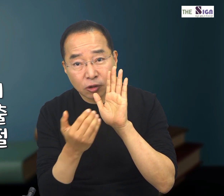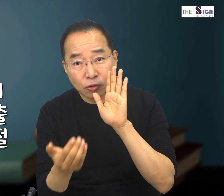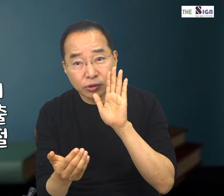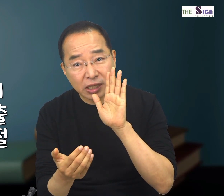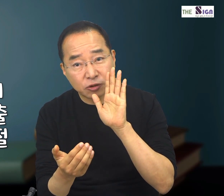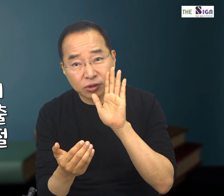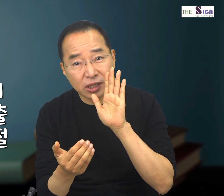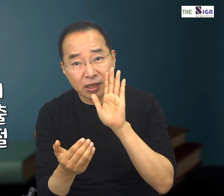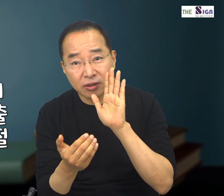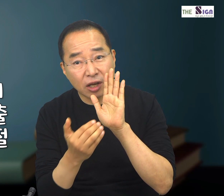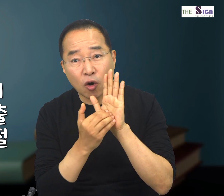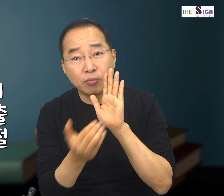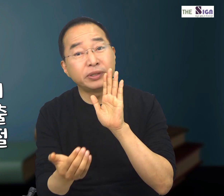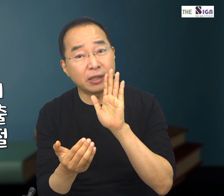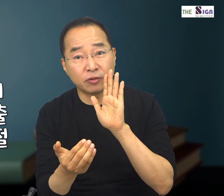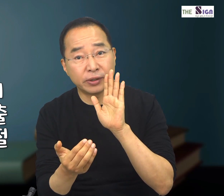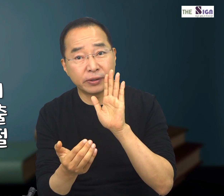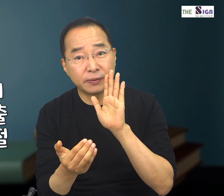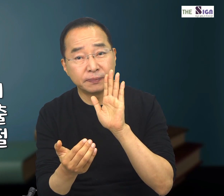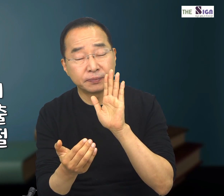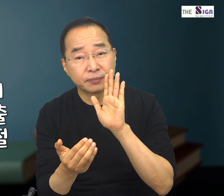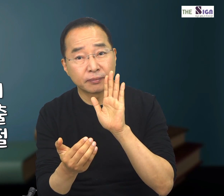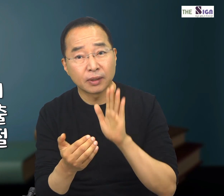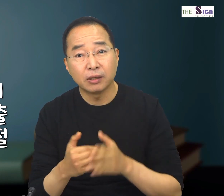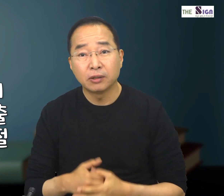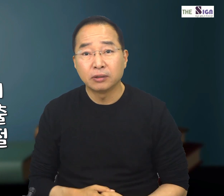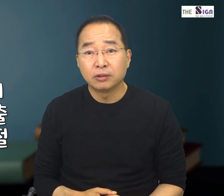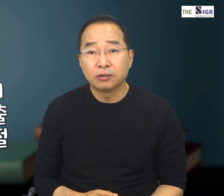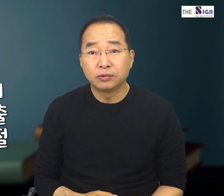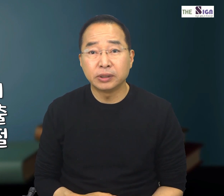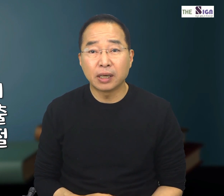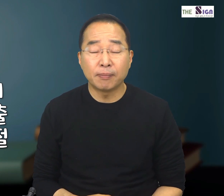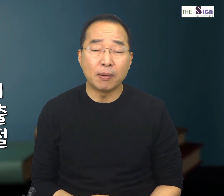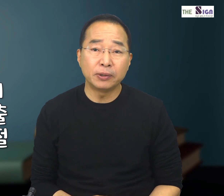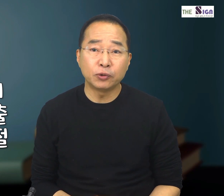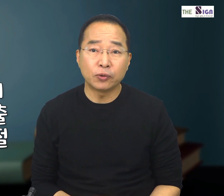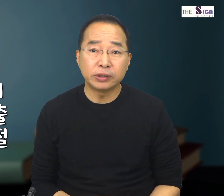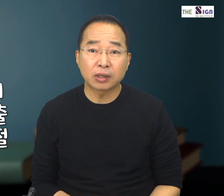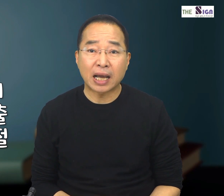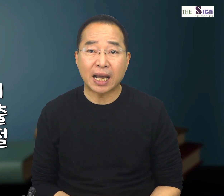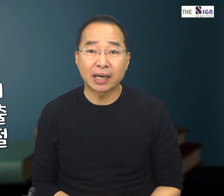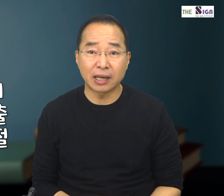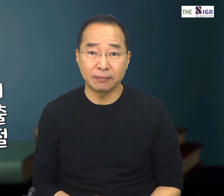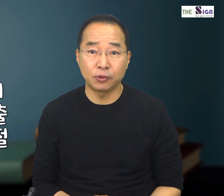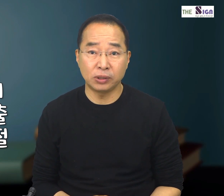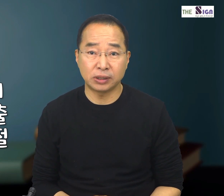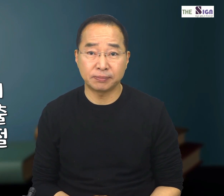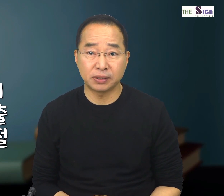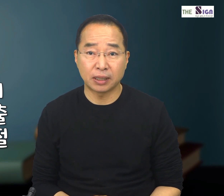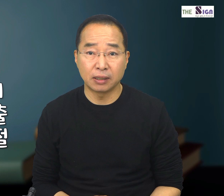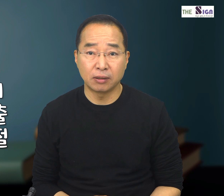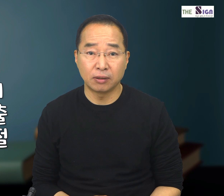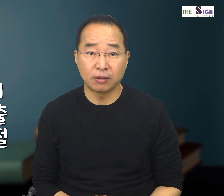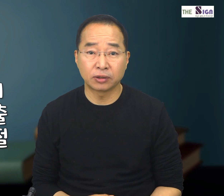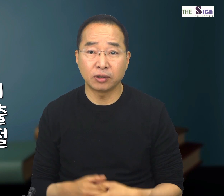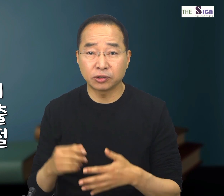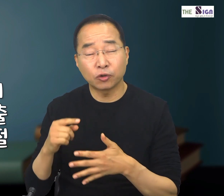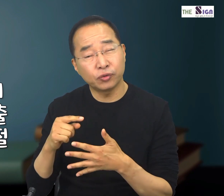서류 제출이나 이런 게 거부되는 거예요. 우리가 법원 용어에서 각하라는 표현이 있습니다. 어떤